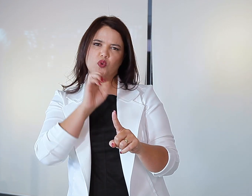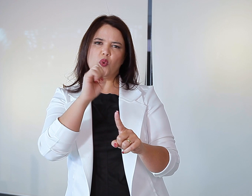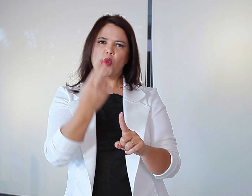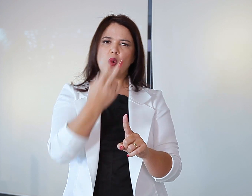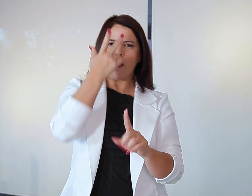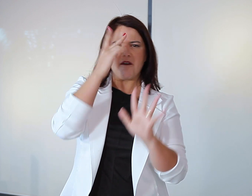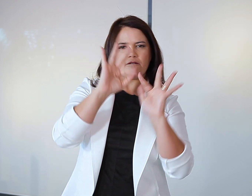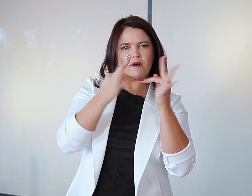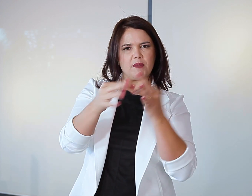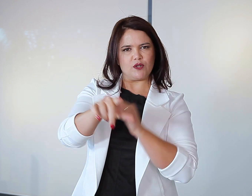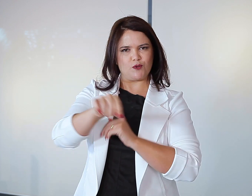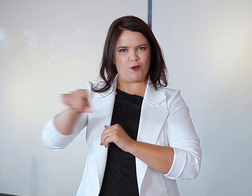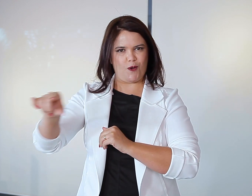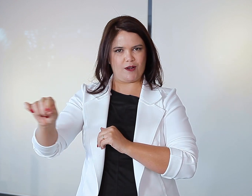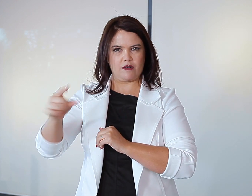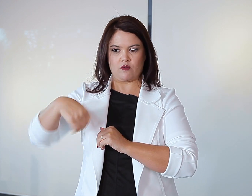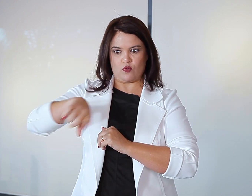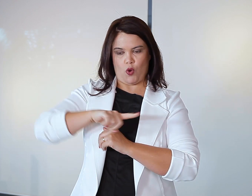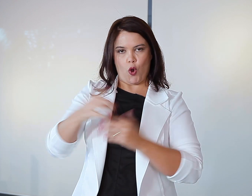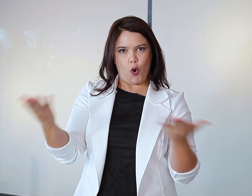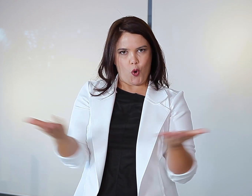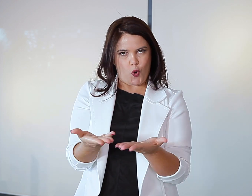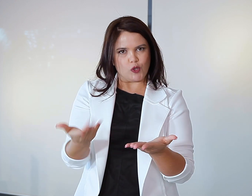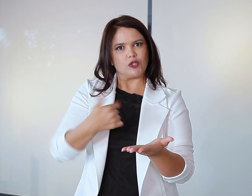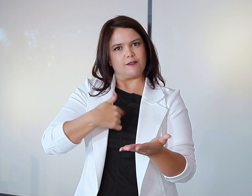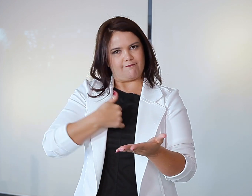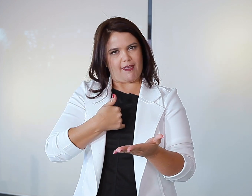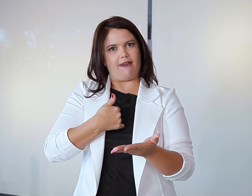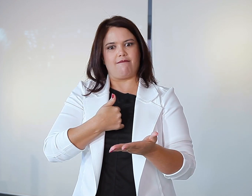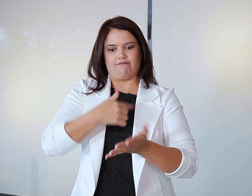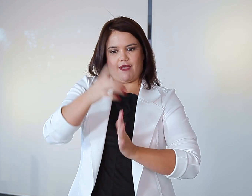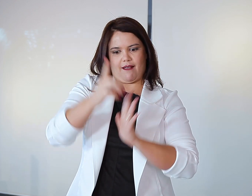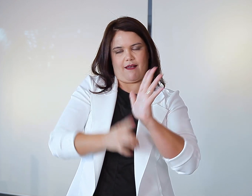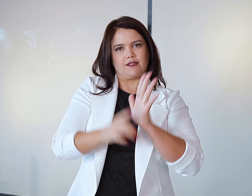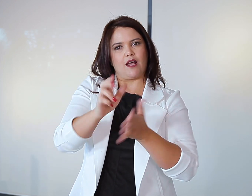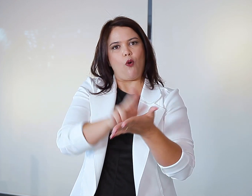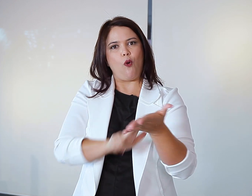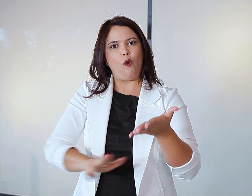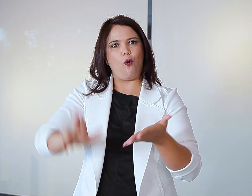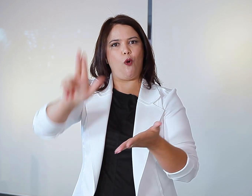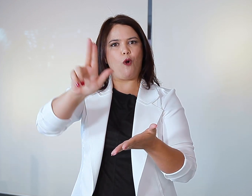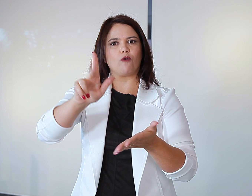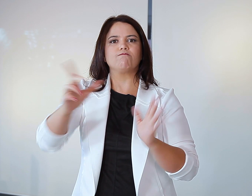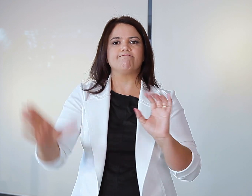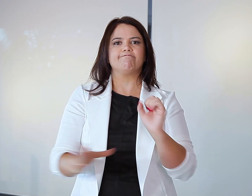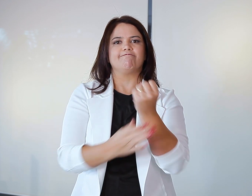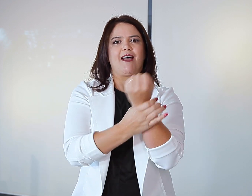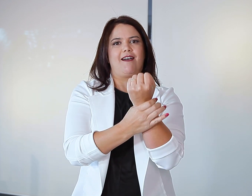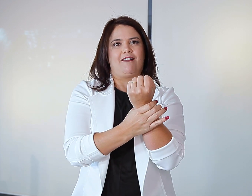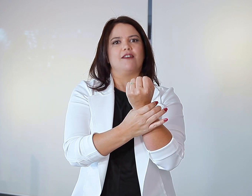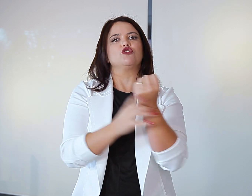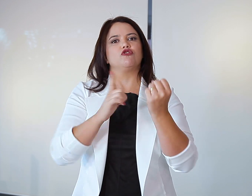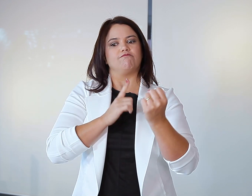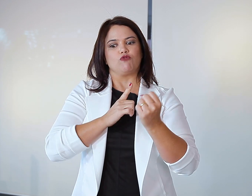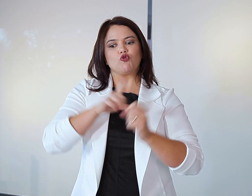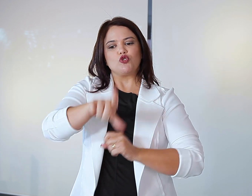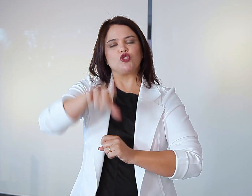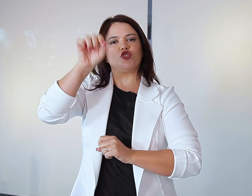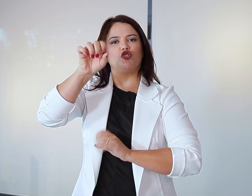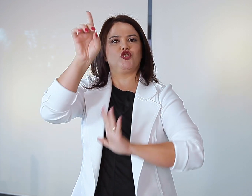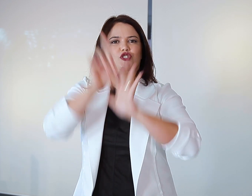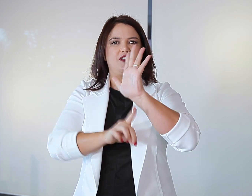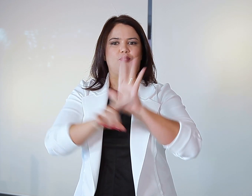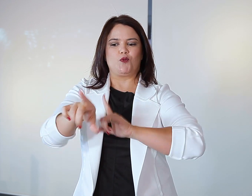falar sobre qual é a perspectiva do surdo. Deve ser respeitada a sua prevalência de ensino.